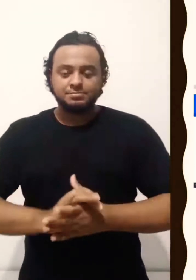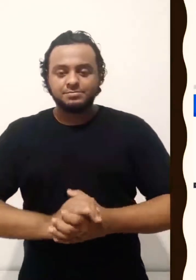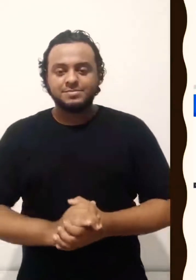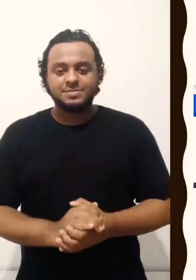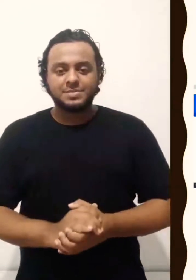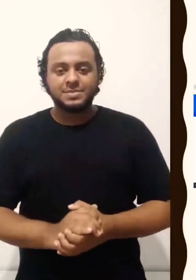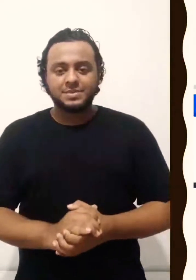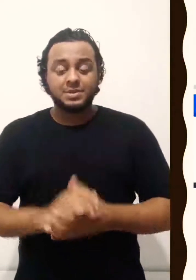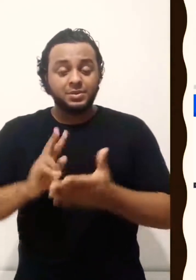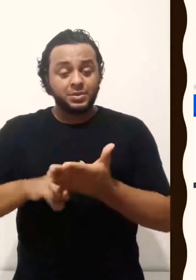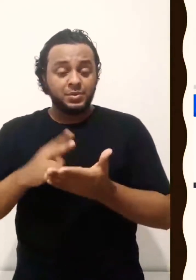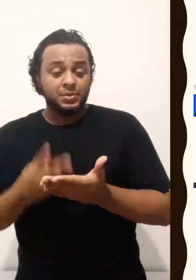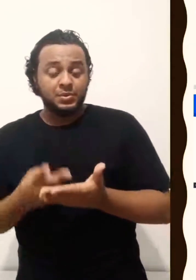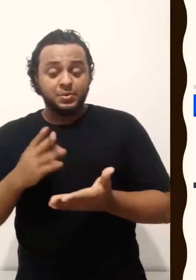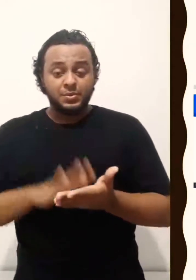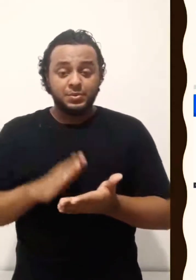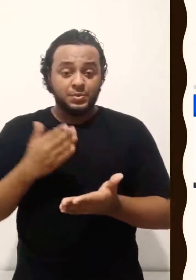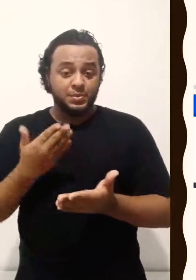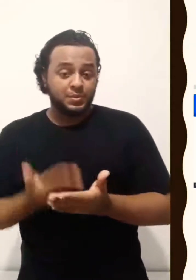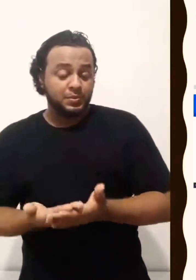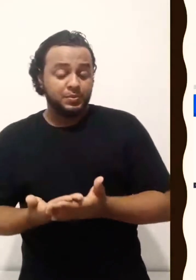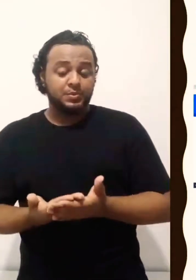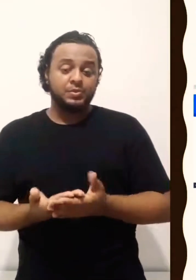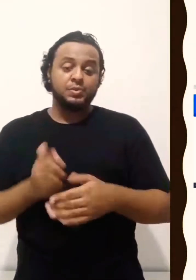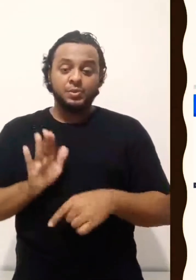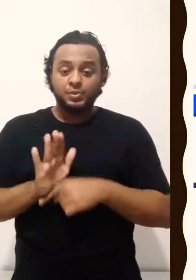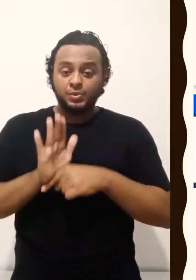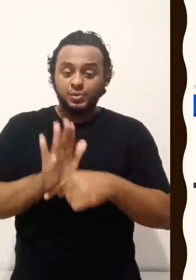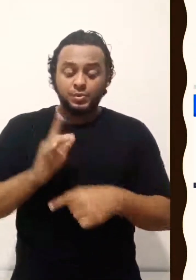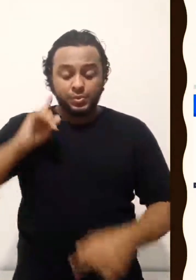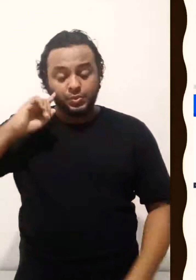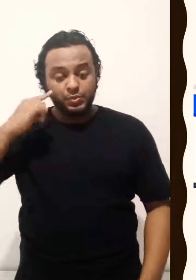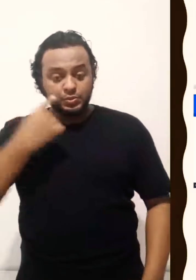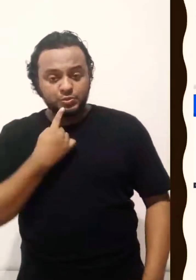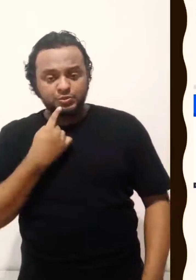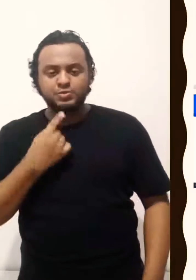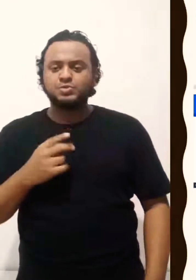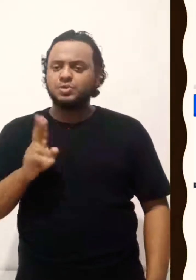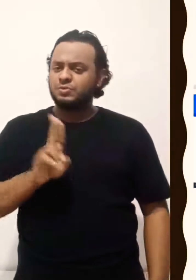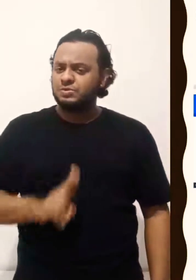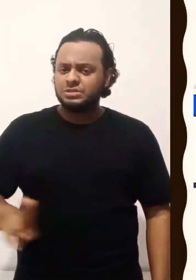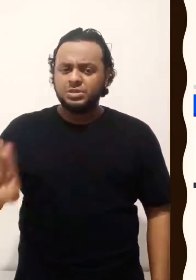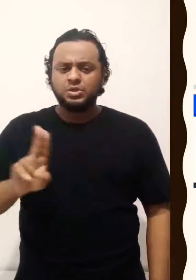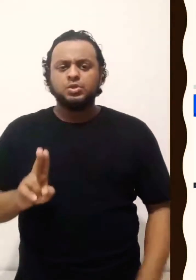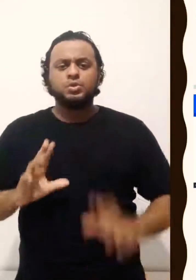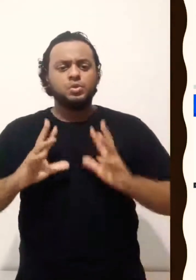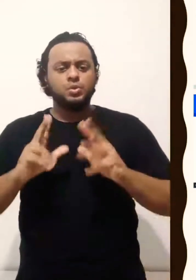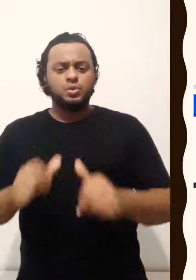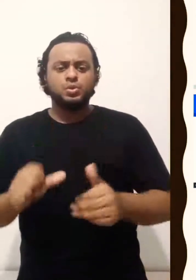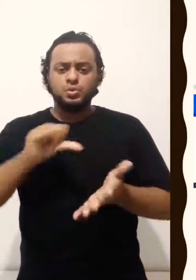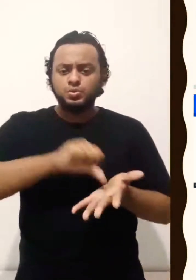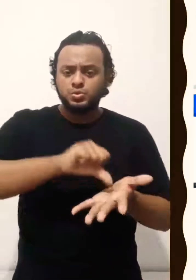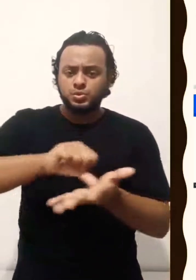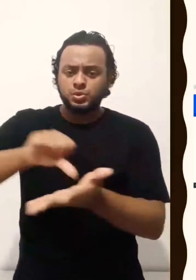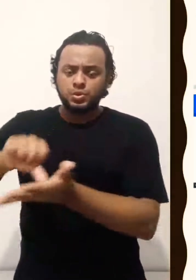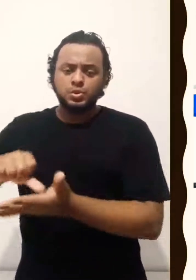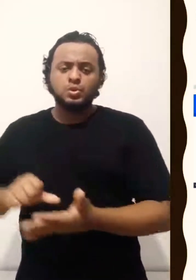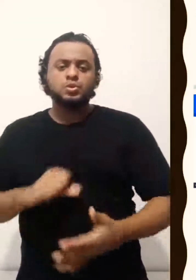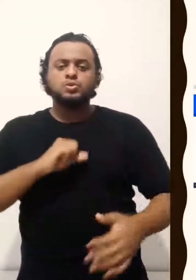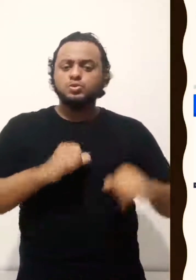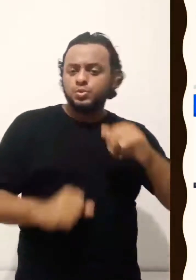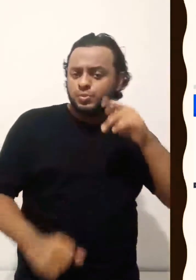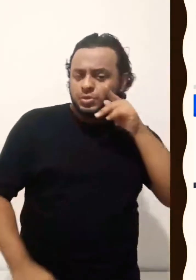forma antecipada. O intérprete de Libras, ele atende aos surdos na universidade, em todos os